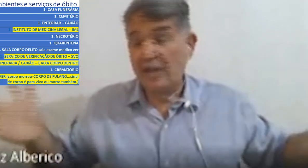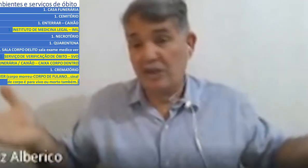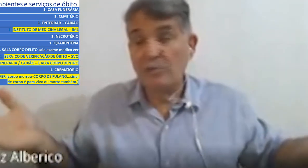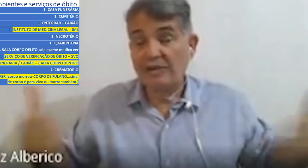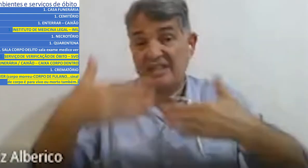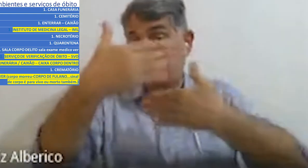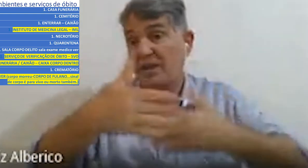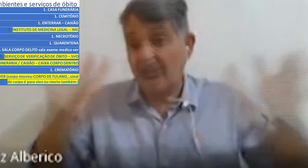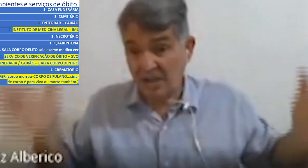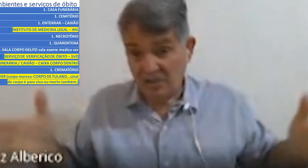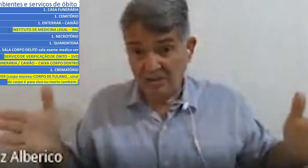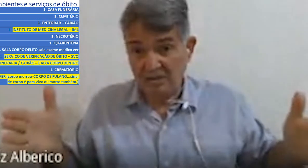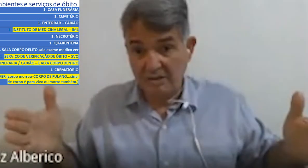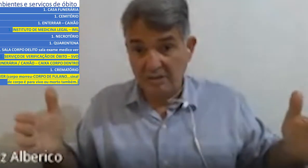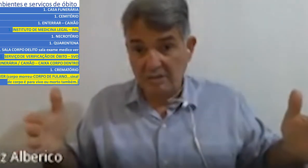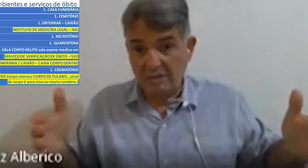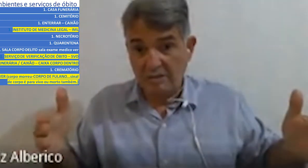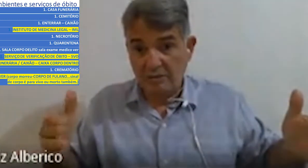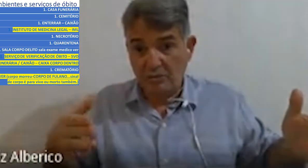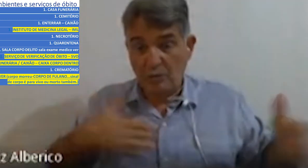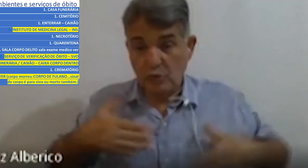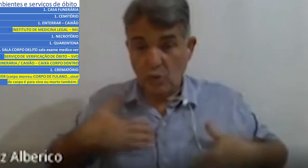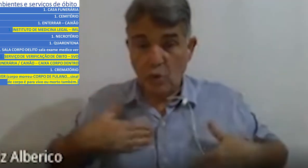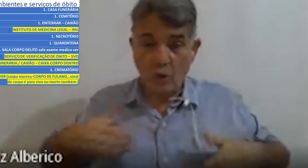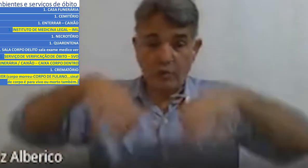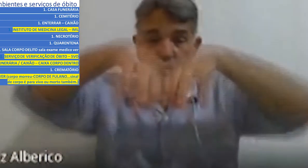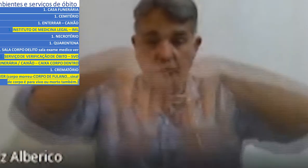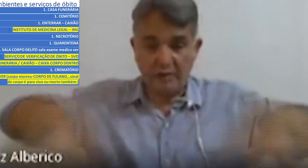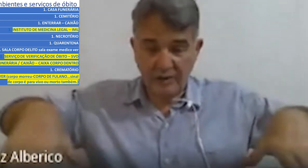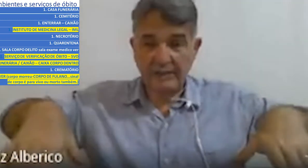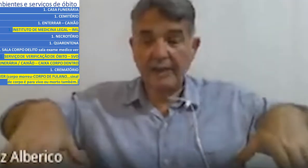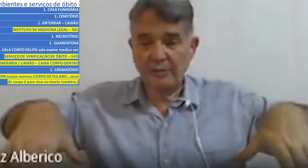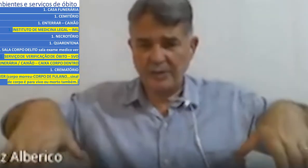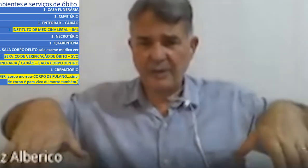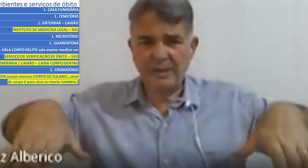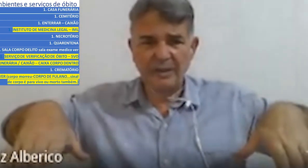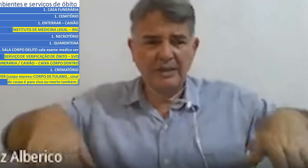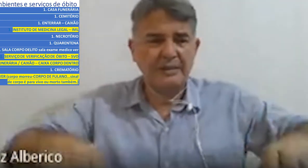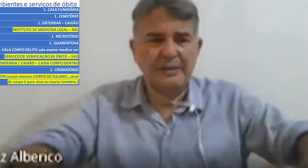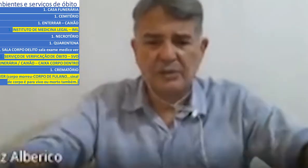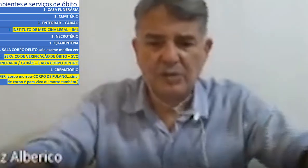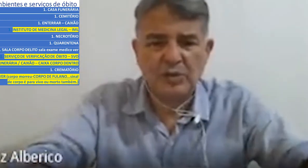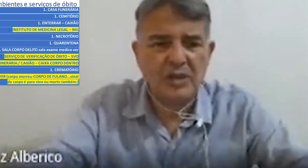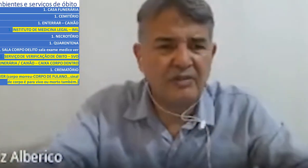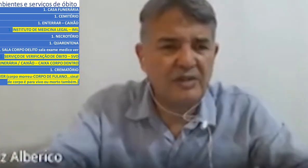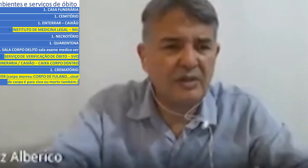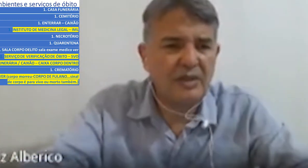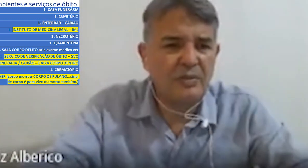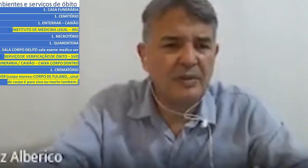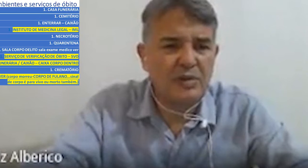a urna vai ser uma caixa onde o corpo vai ficar dentro. Deu para entender? Então, deixa eu escrever isso aqui para não